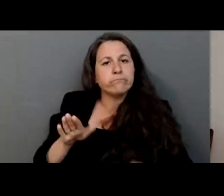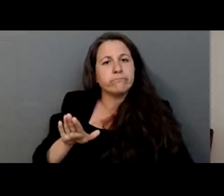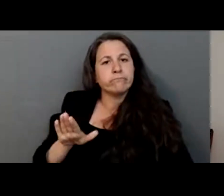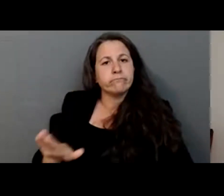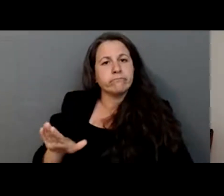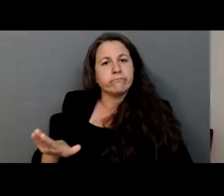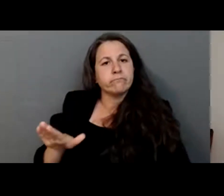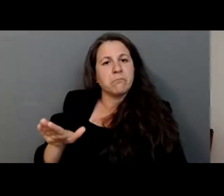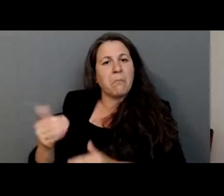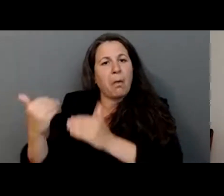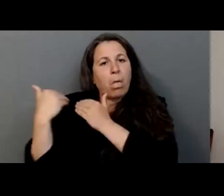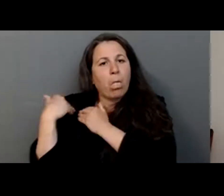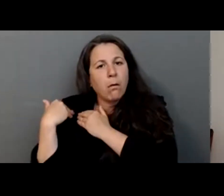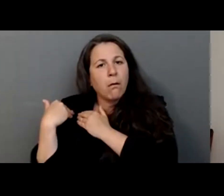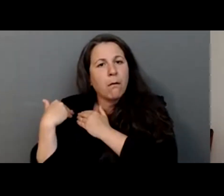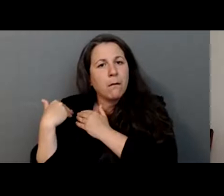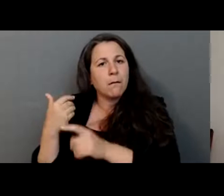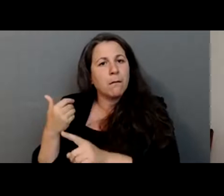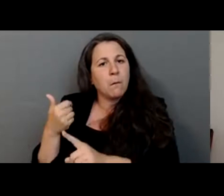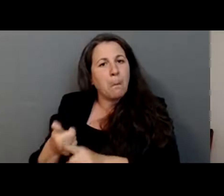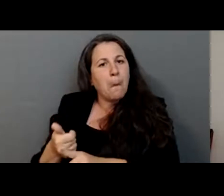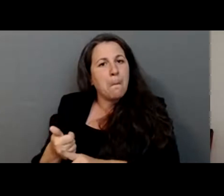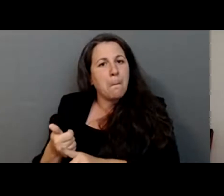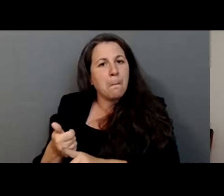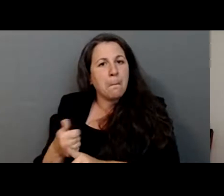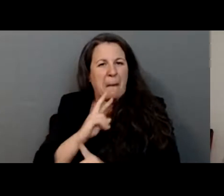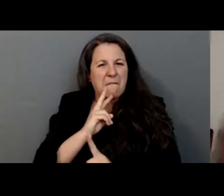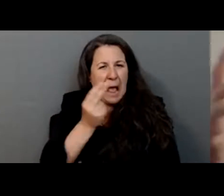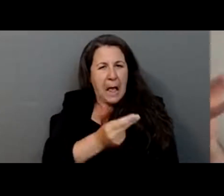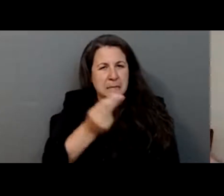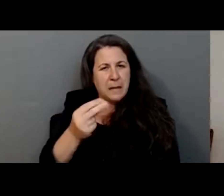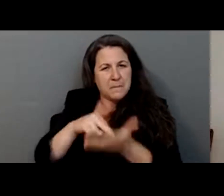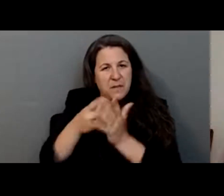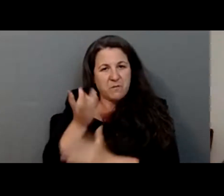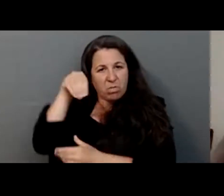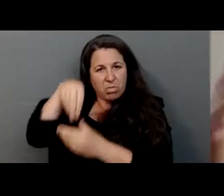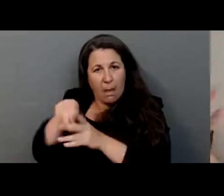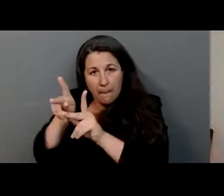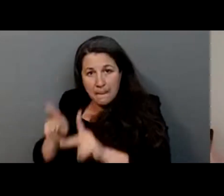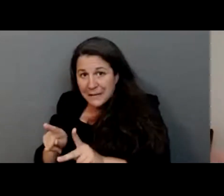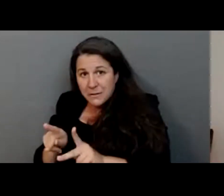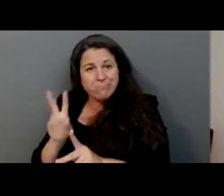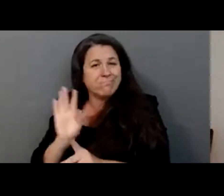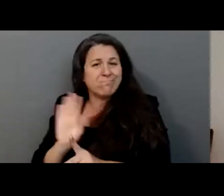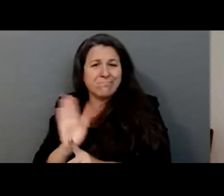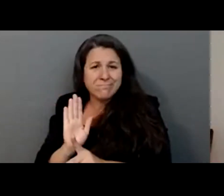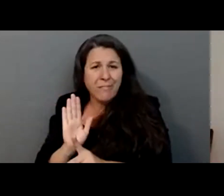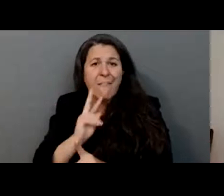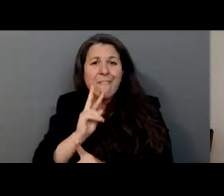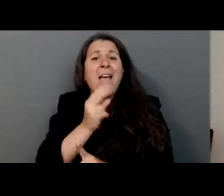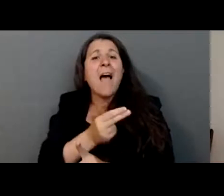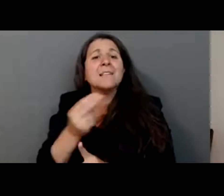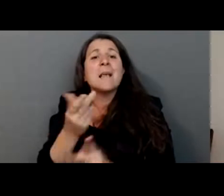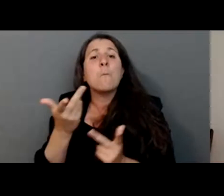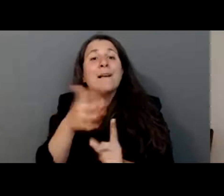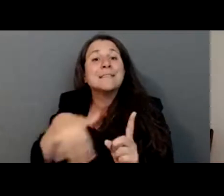mêmes personnes, alors que le handicap, si vous voulez, n'est pas propre à la personne, mais propre justement à la situation dans laquelle elles